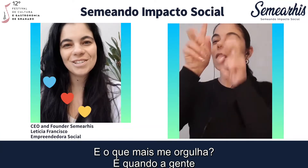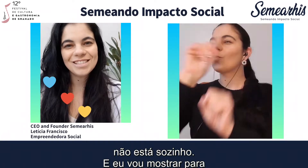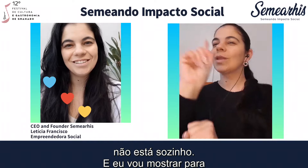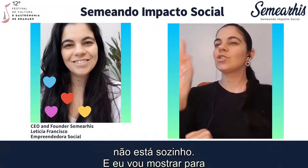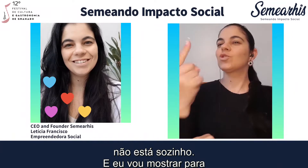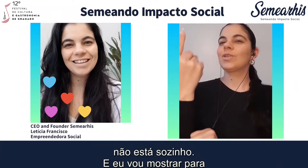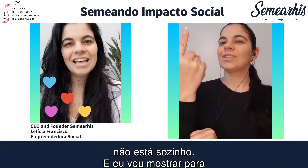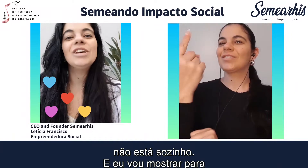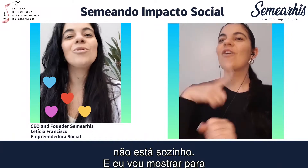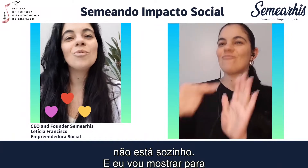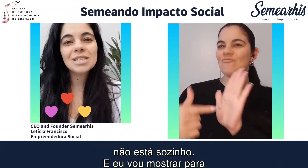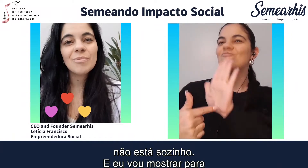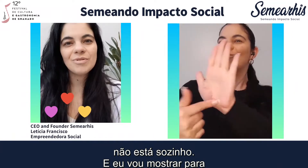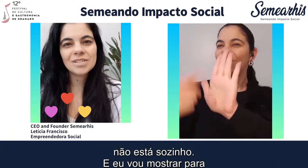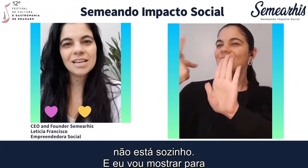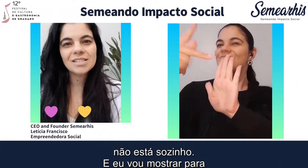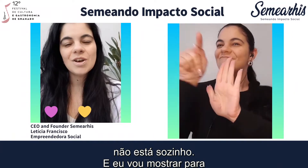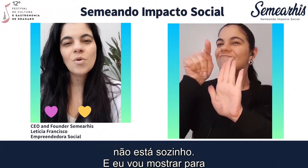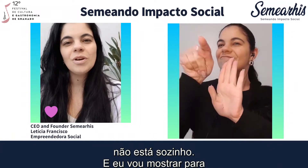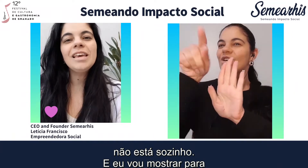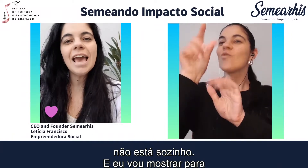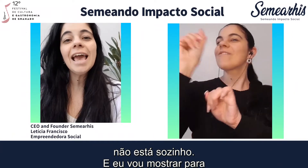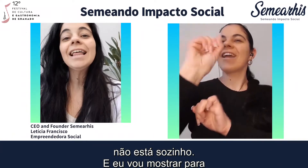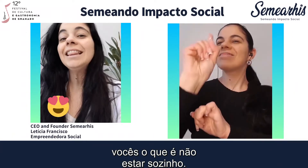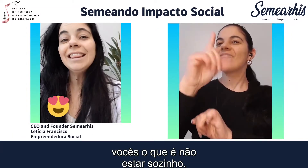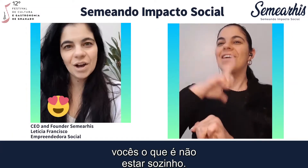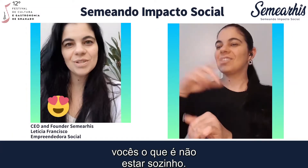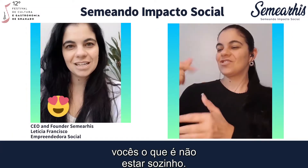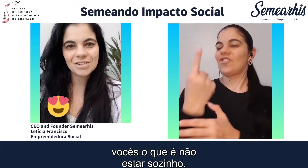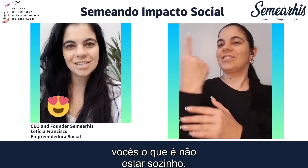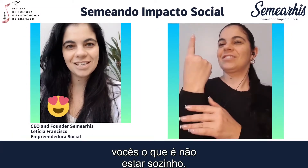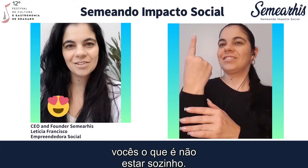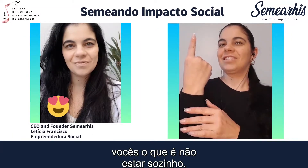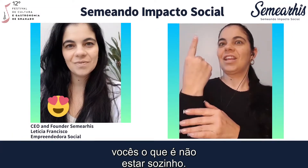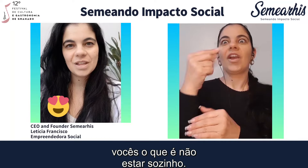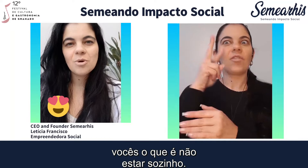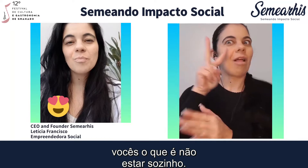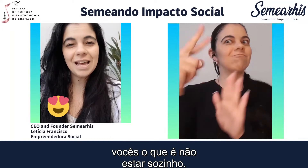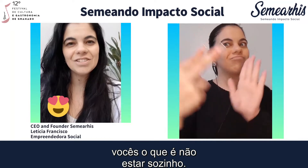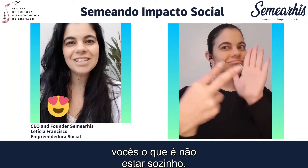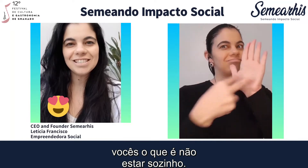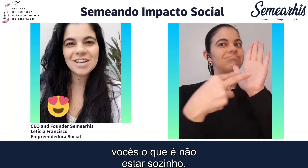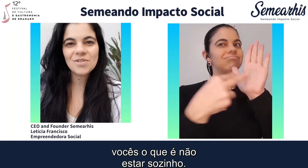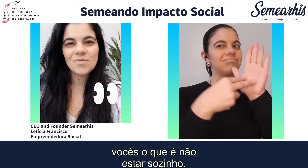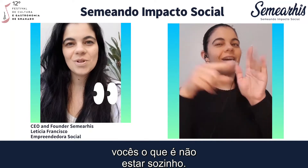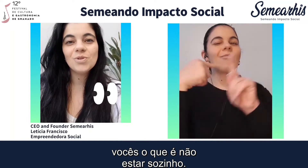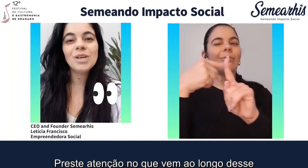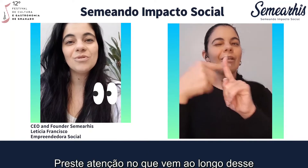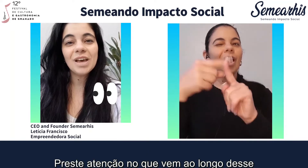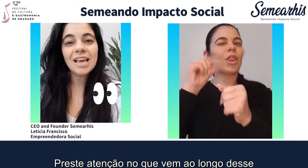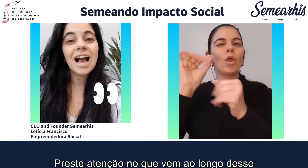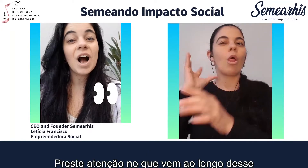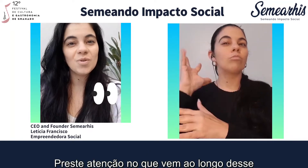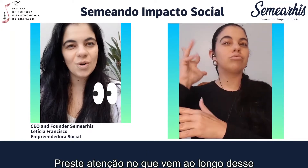está sozinho. E eu vou mostrar para vocês o que é não estar sozinho. Preste atenção no